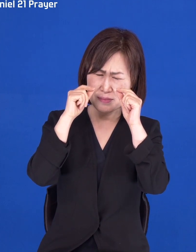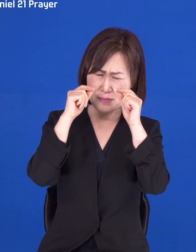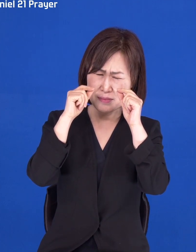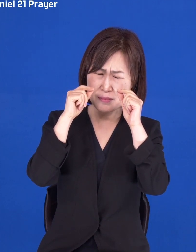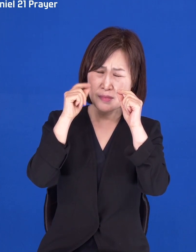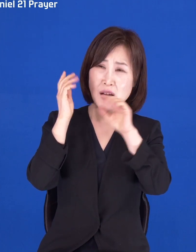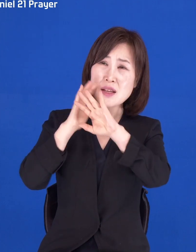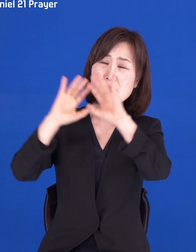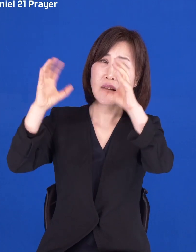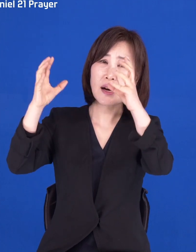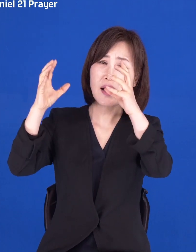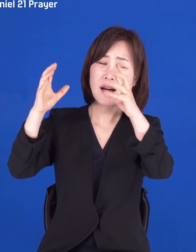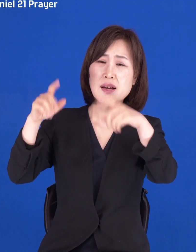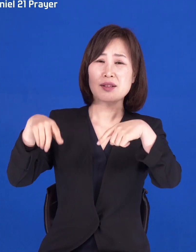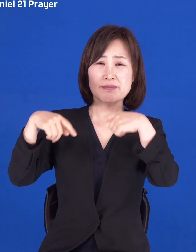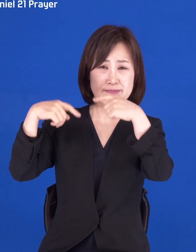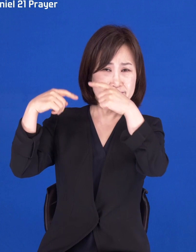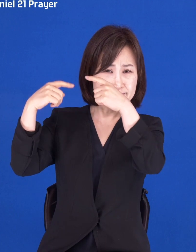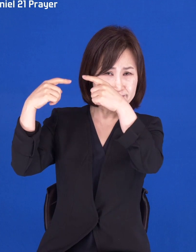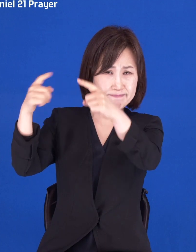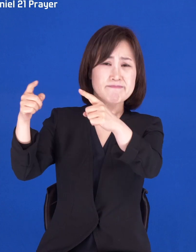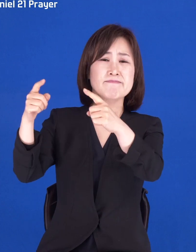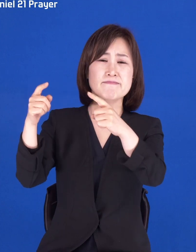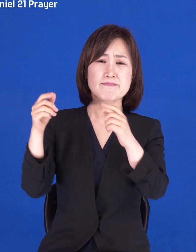하늘나라 가셨습니다.